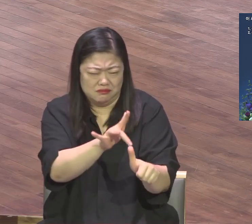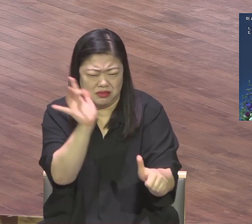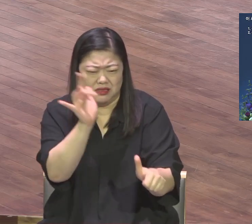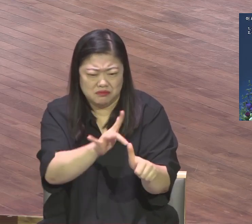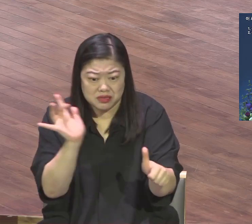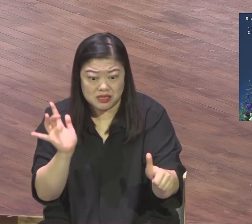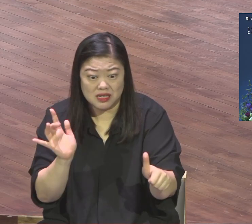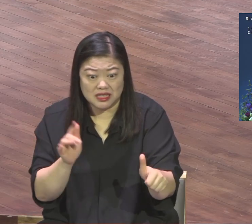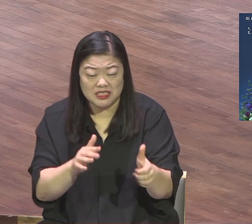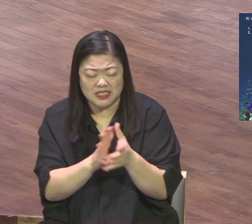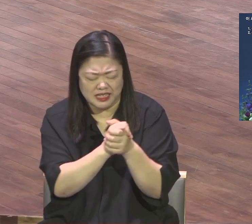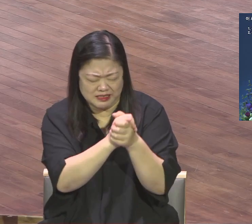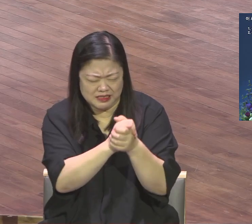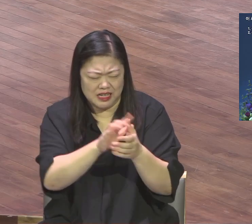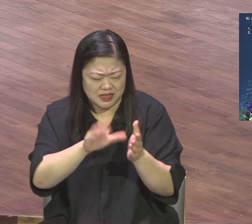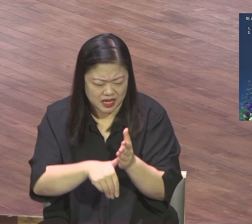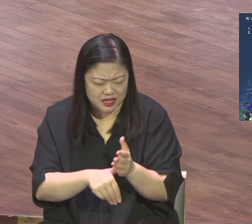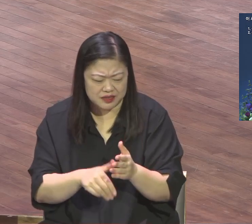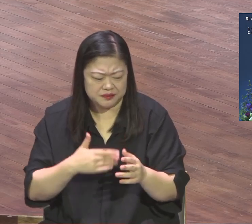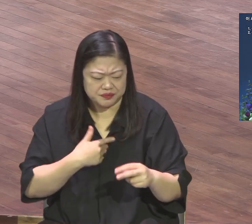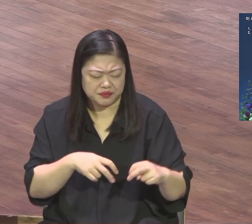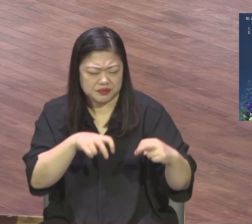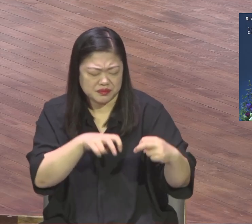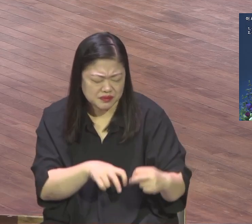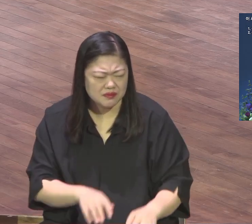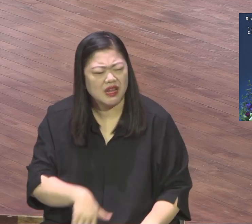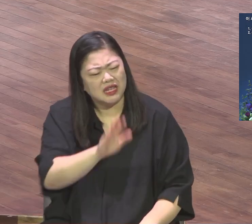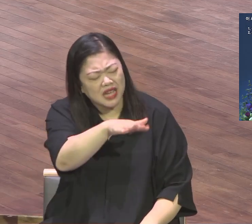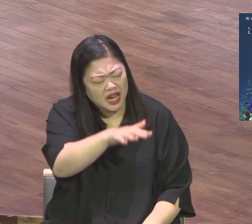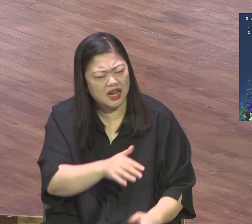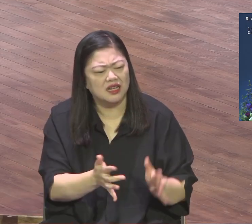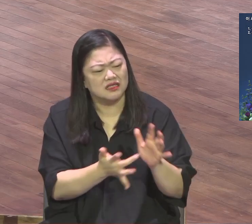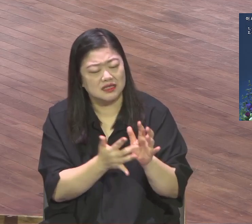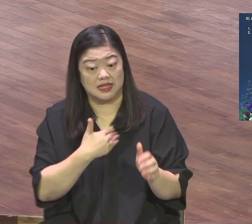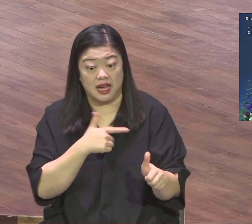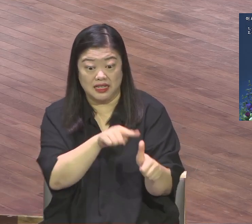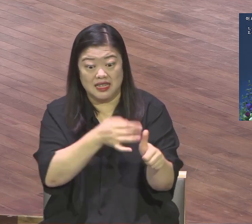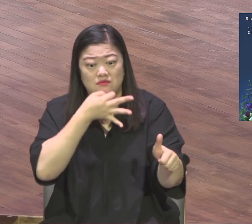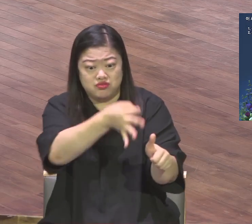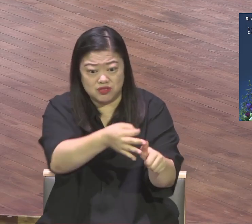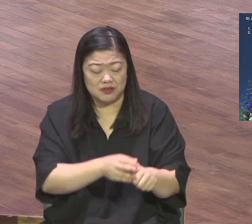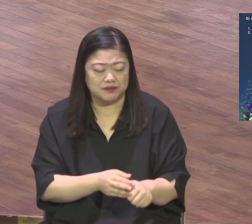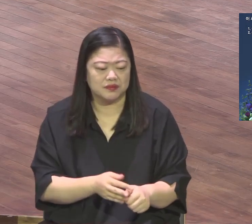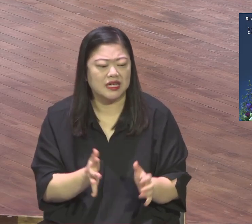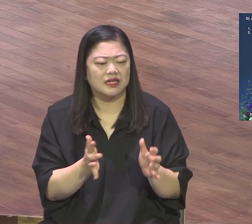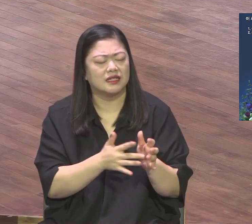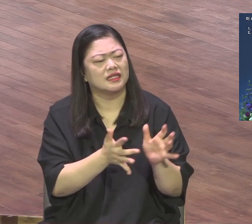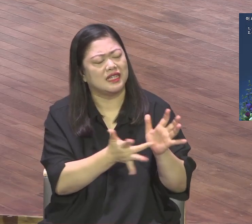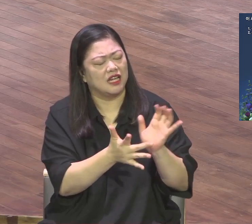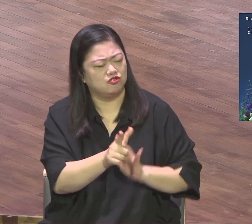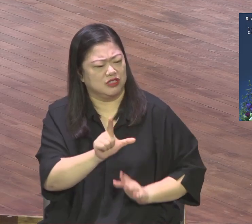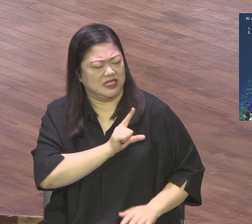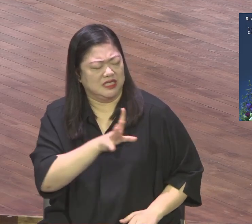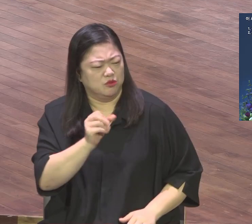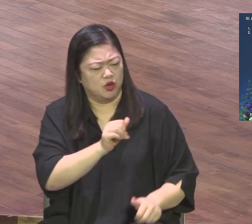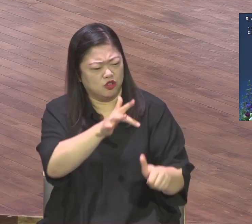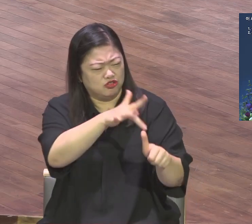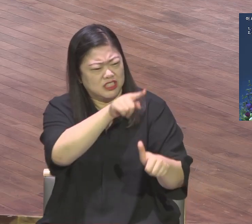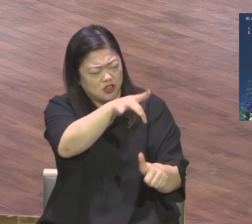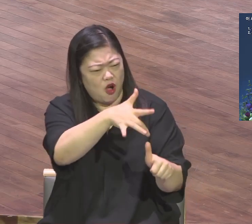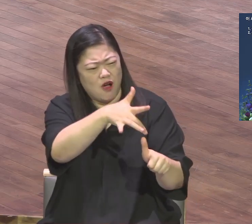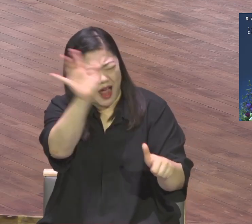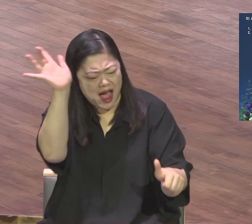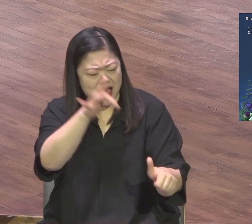피곤한데 조르면 앉아가지고 내가 이 귀신아 예수님 나가라. 그래. 두 목사들이 앉아가지고